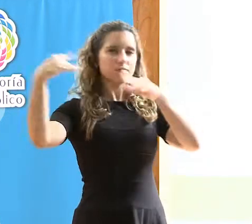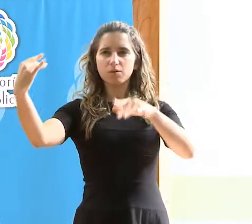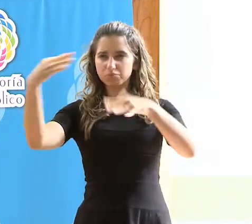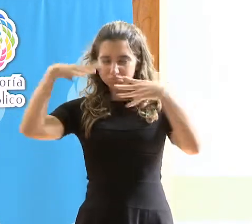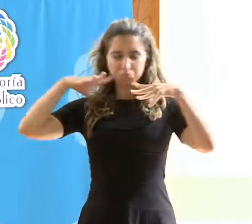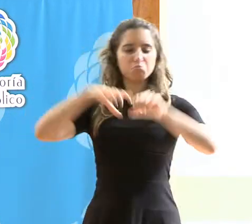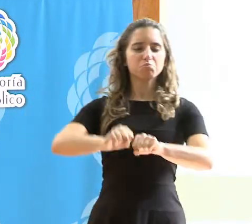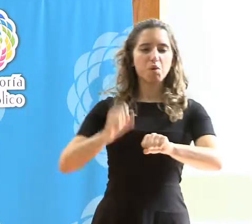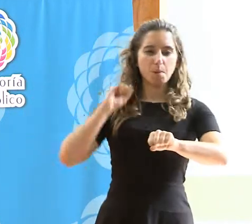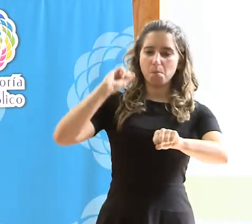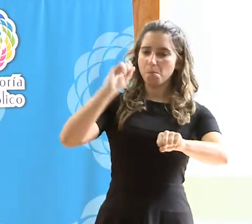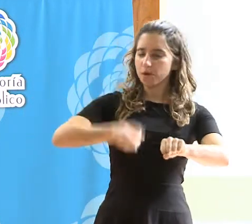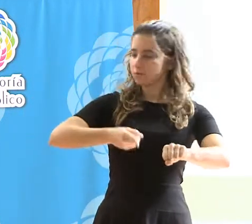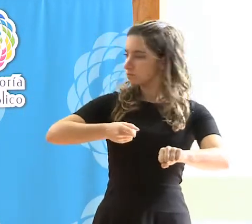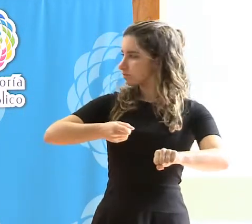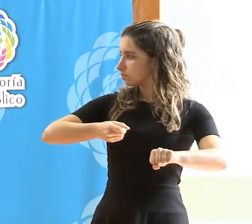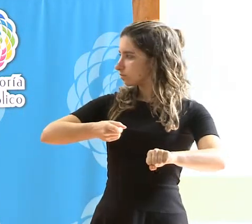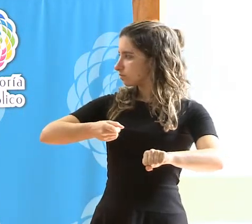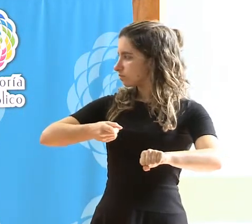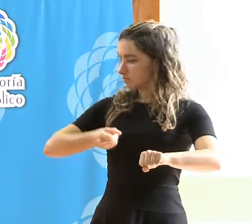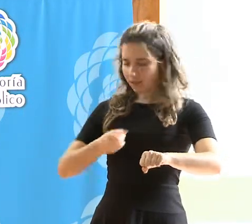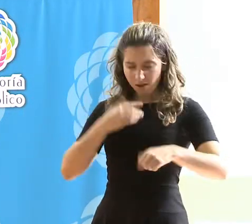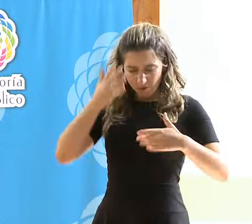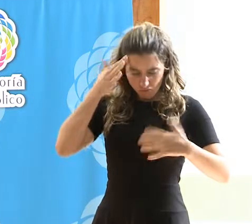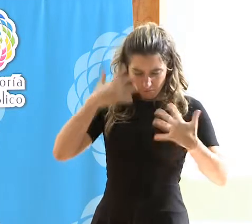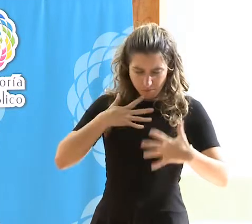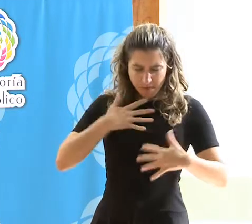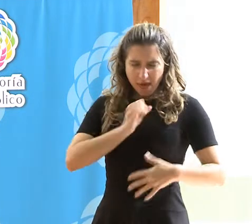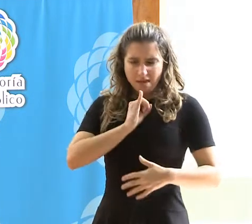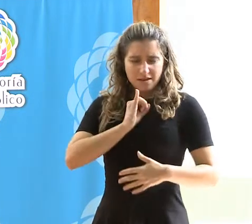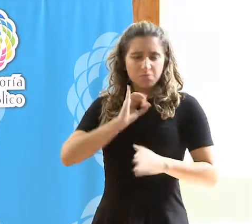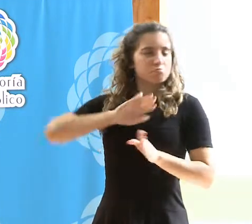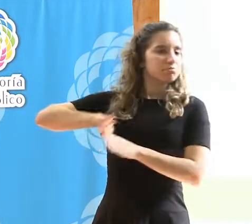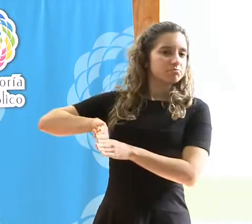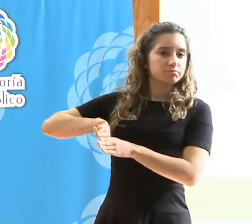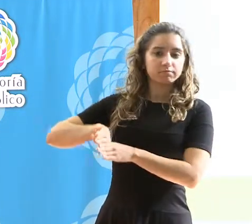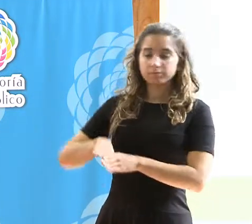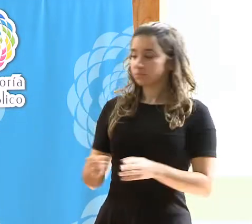era incapaz de leer y valorar sus propias raíces. Hoy por hoy,